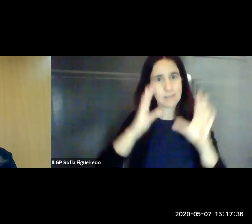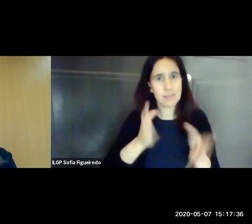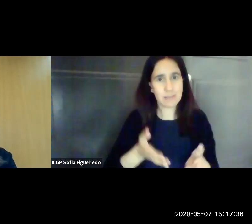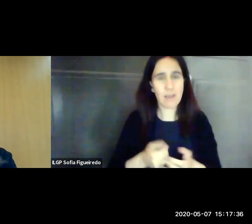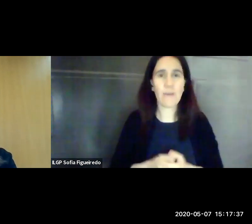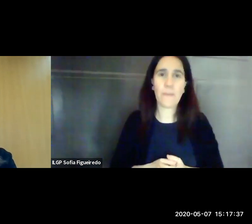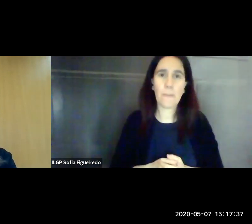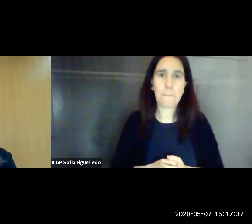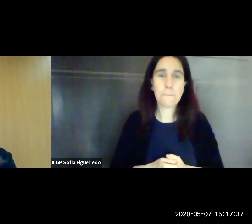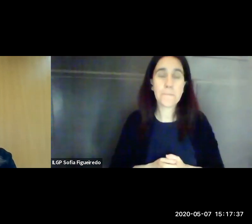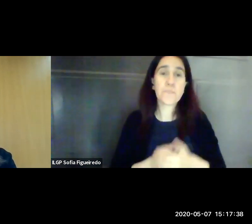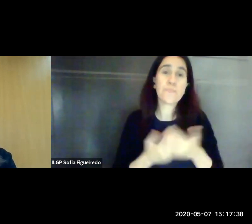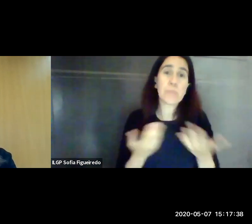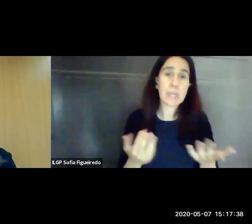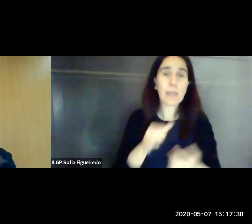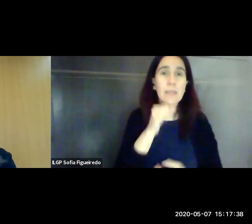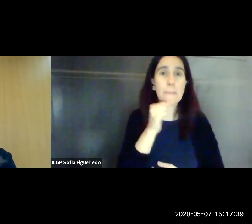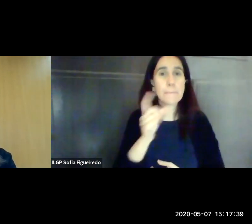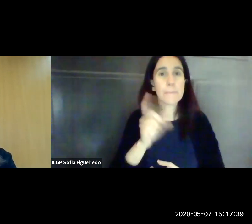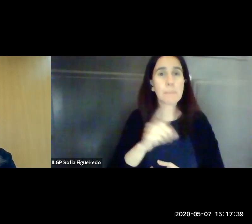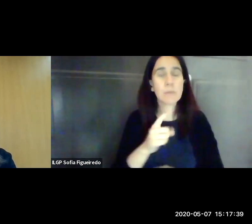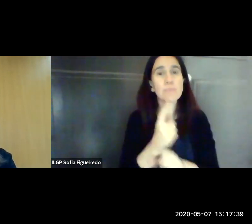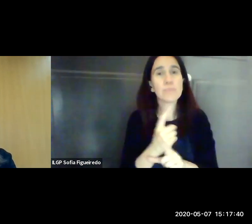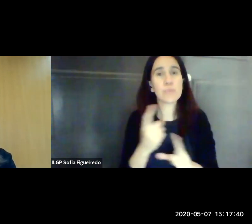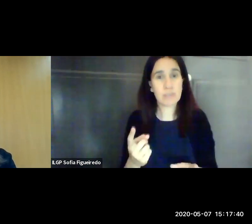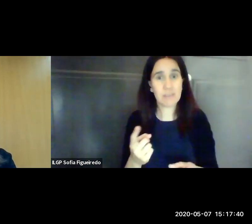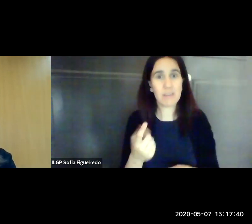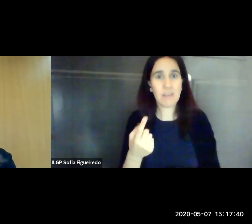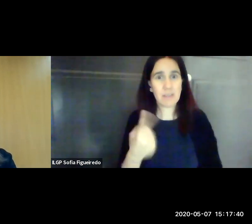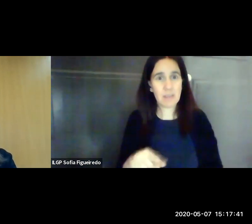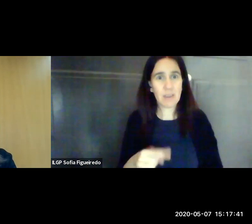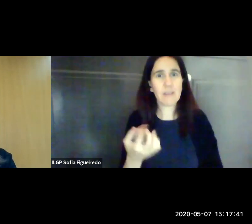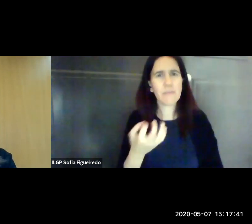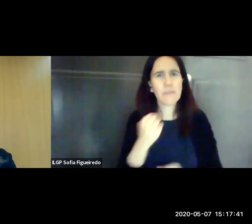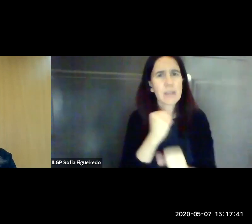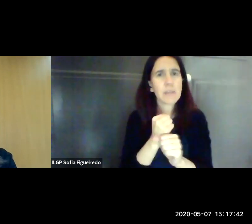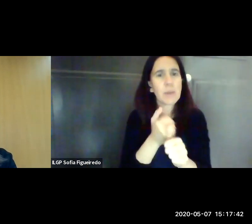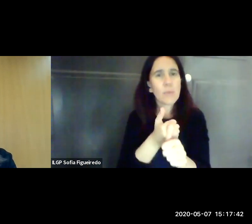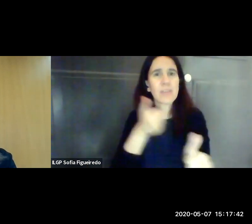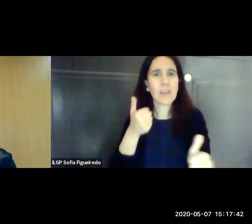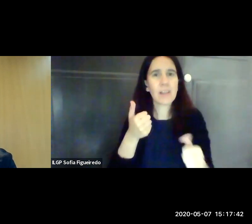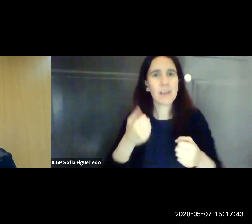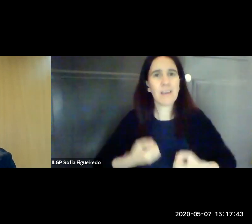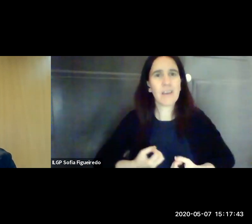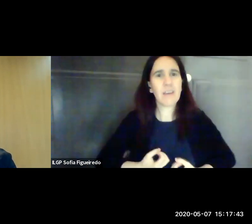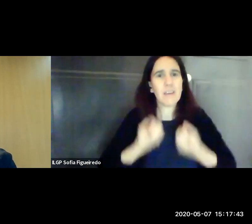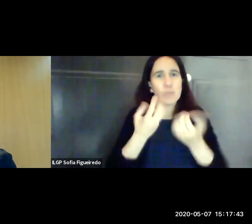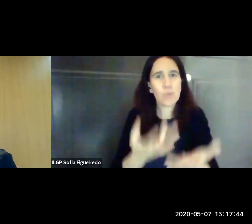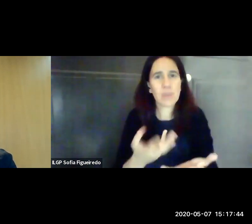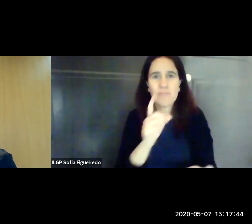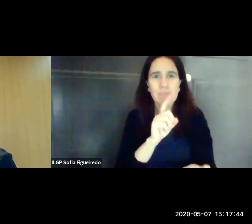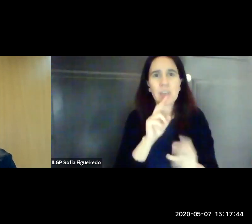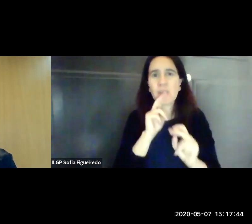E muitas vezes, até porque os canais em teletrabalho não são tão espontâneos e o feedback não